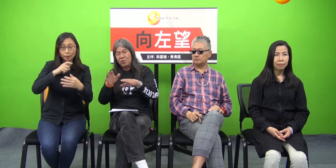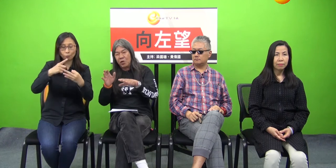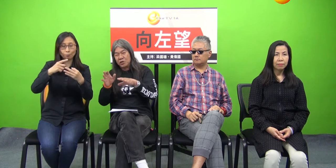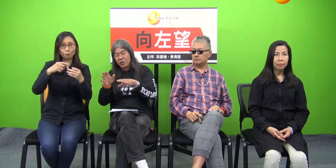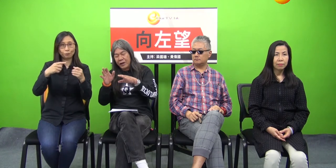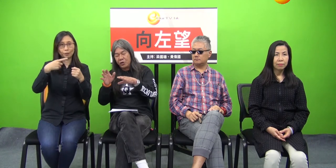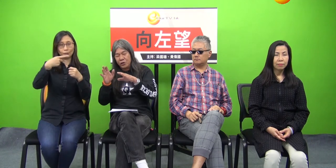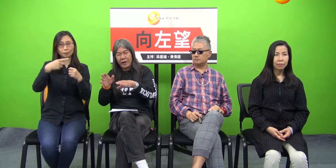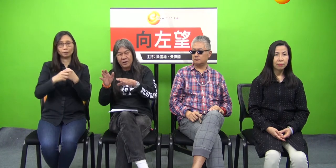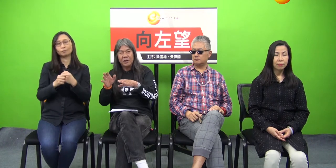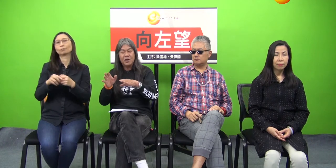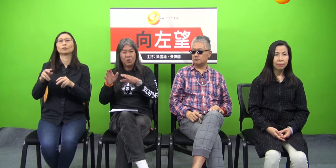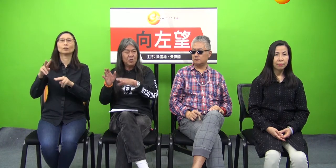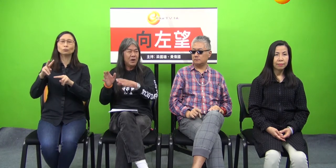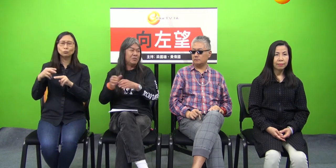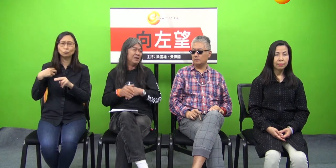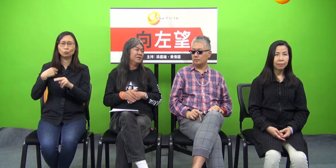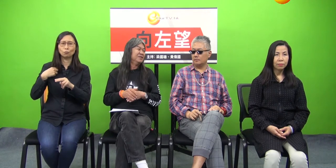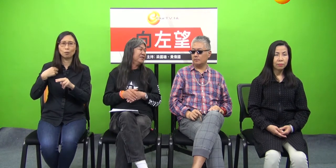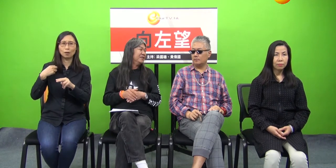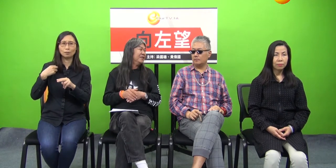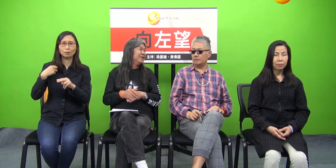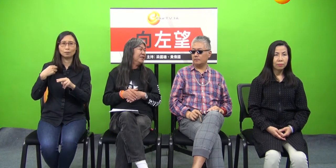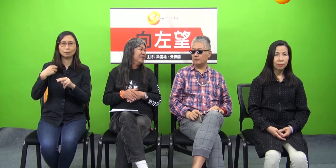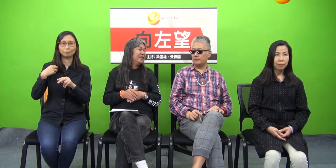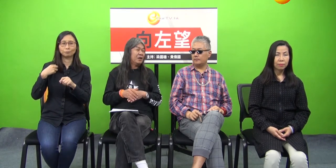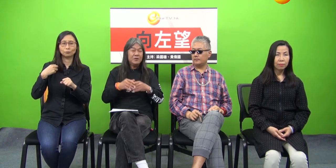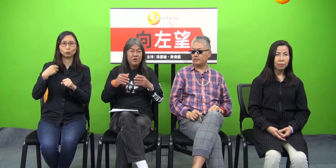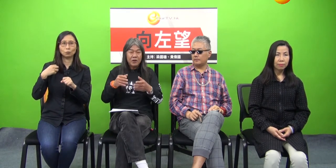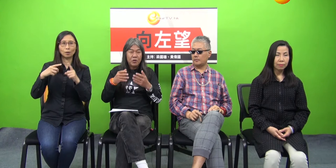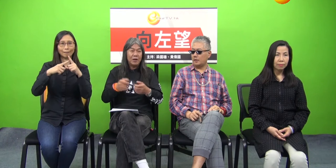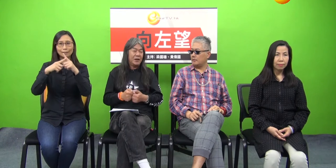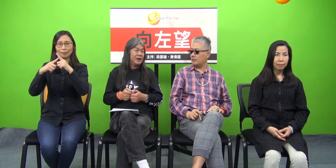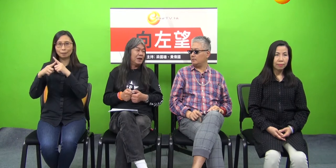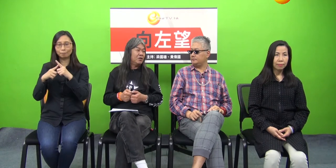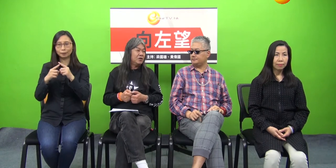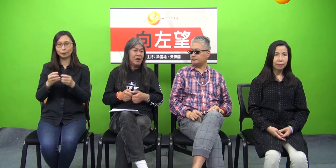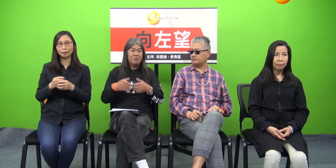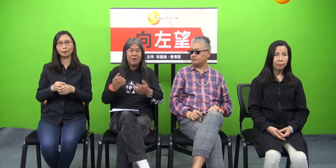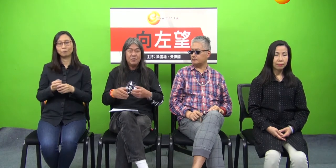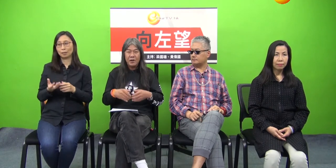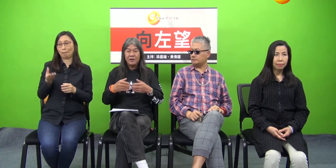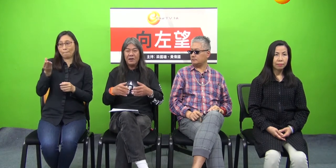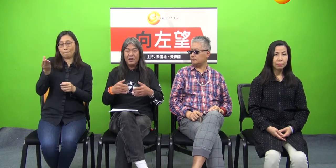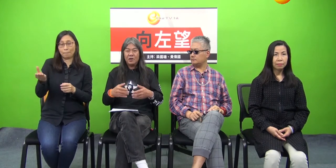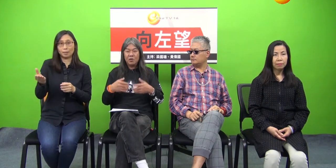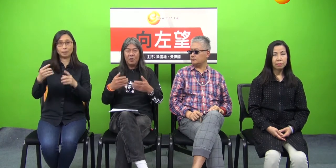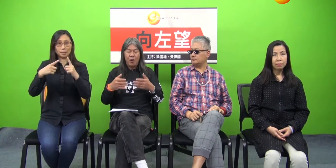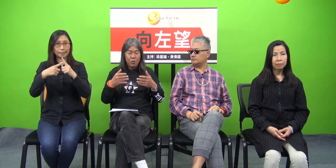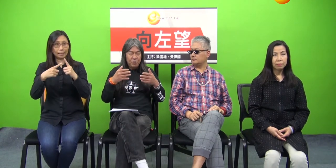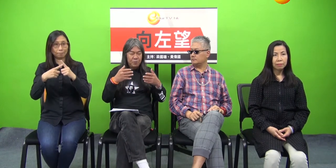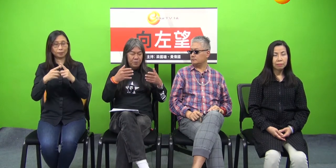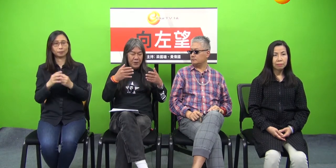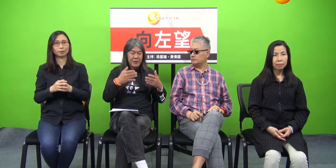共和黨的權力屬於人民》，咁如果你屬於人民嘅時候，人民唔可以通過